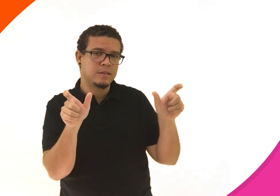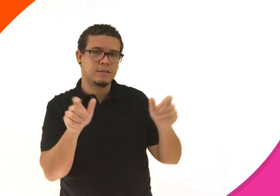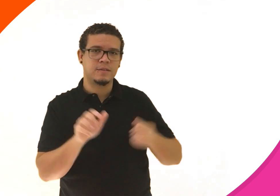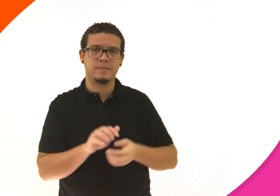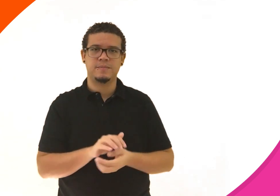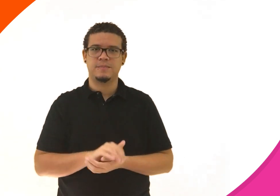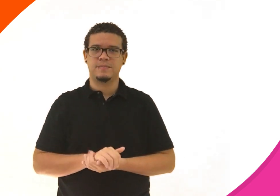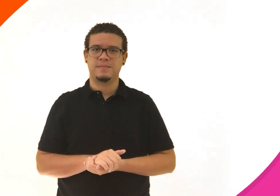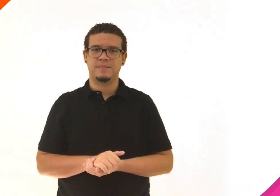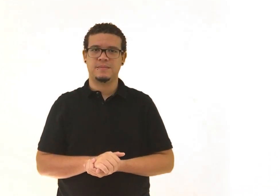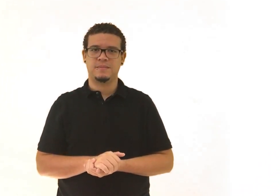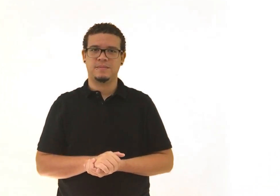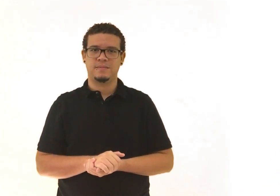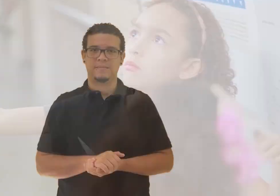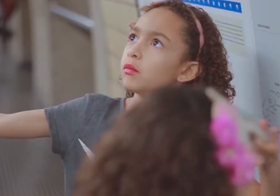de sinais.